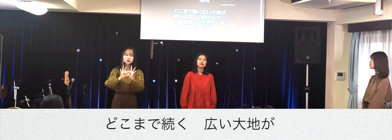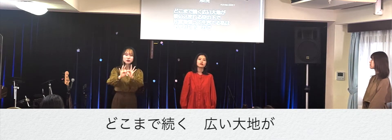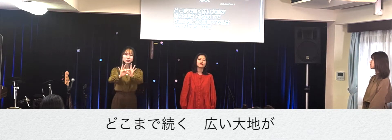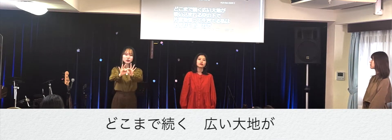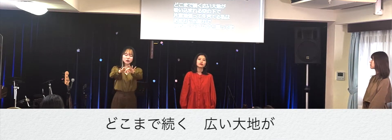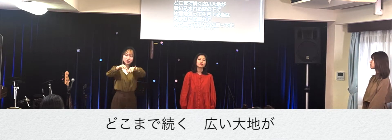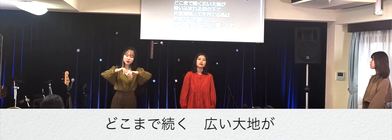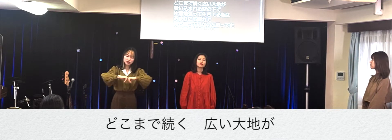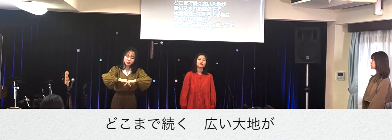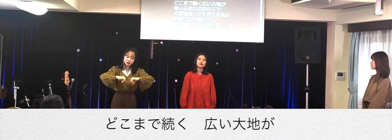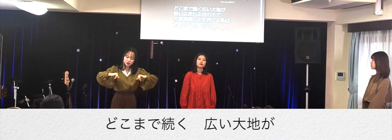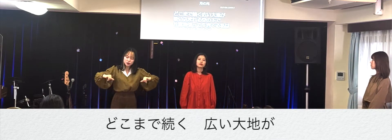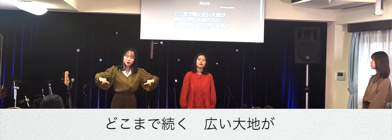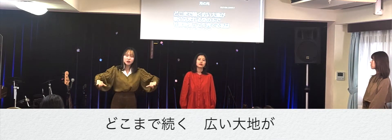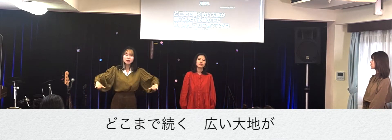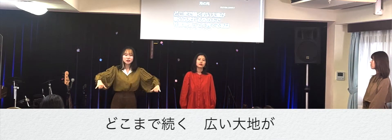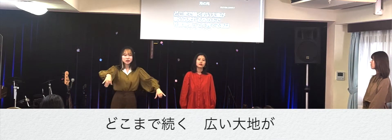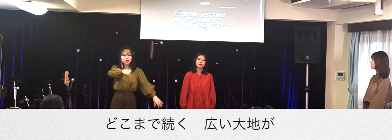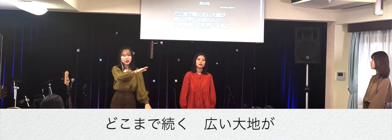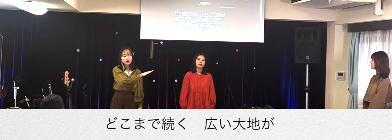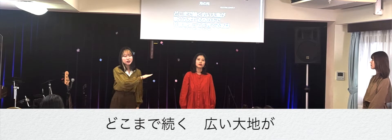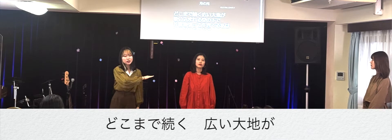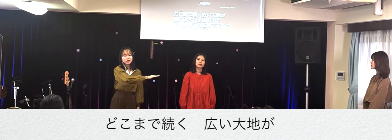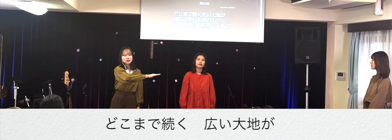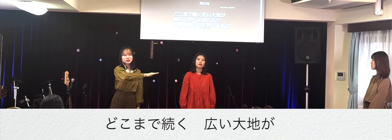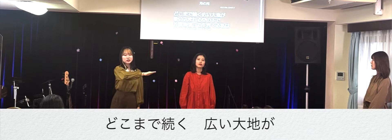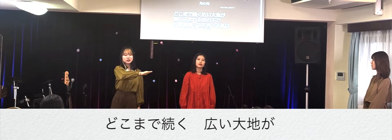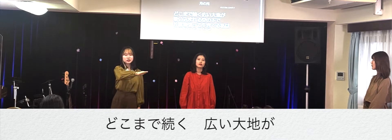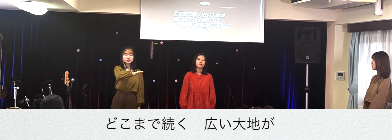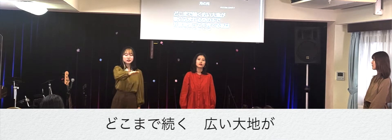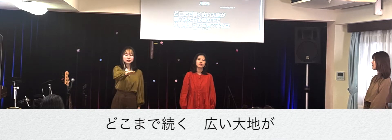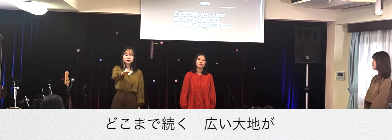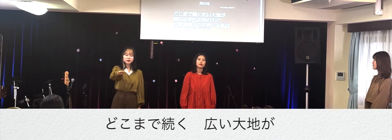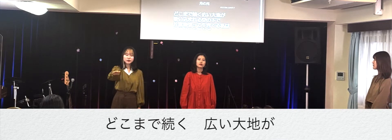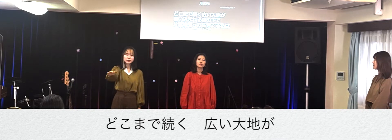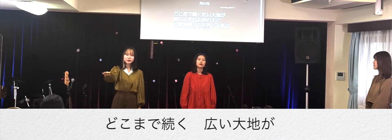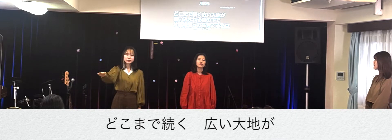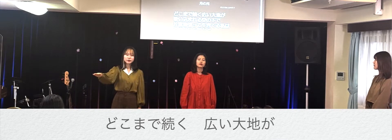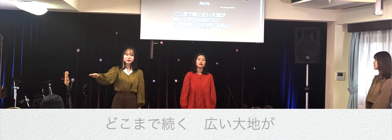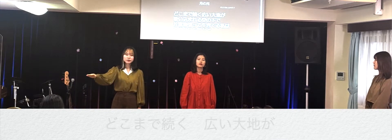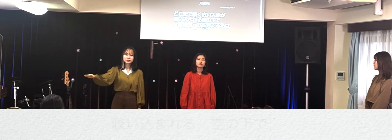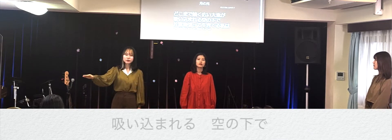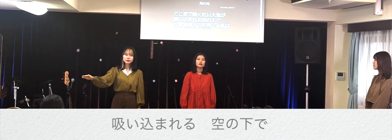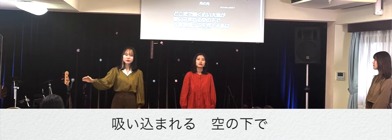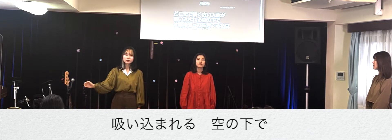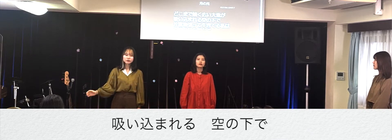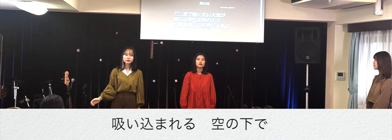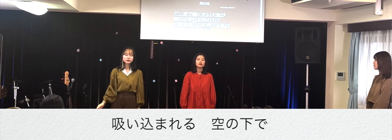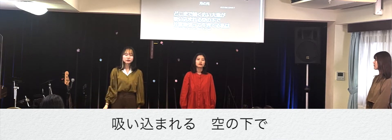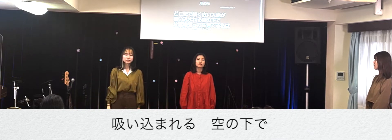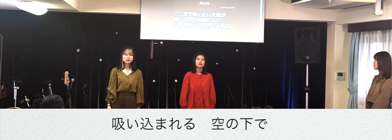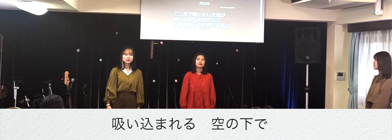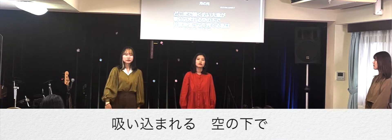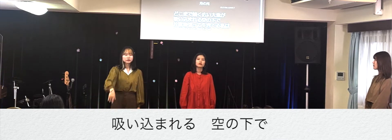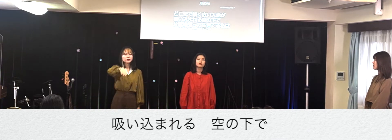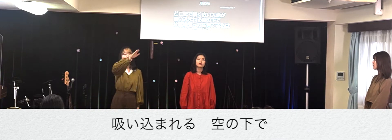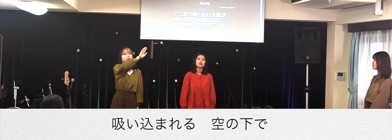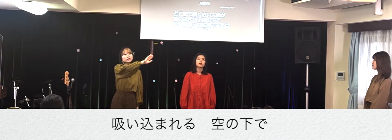続く広い大地が吸い込まれる